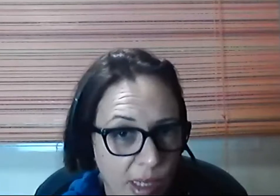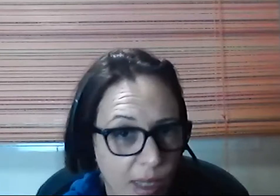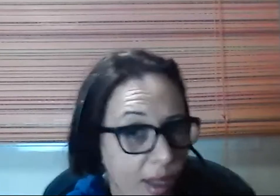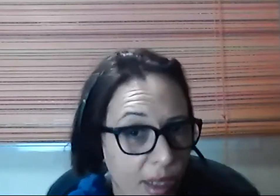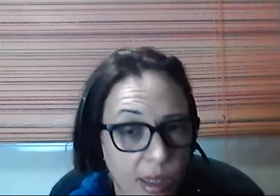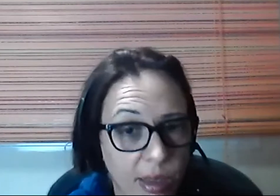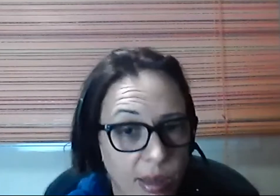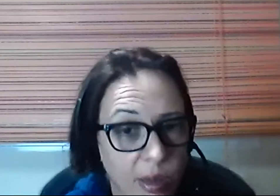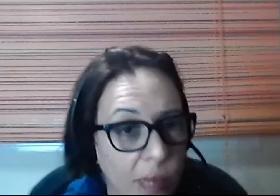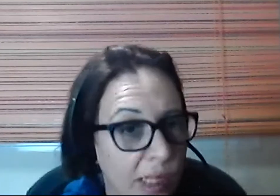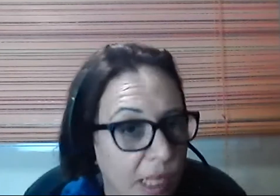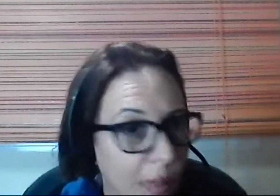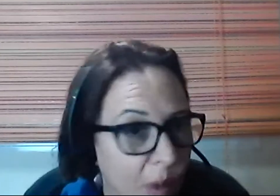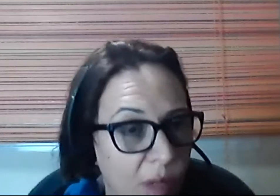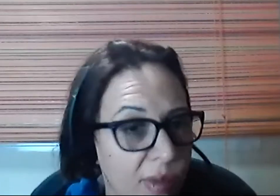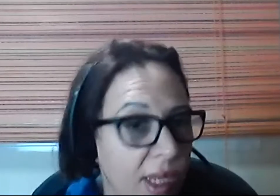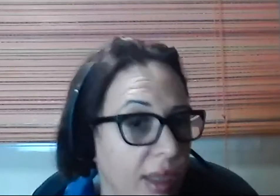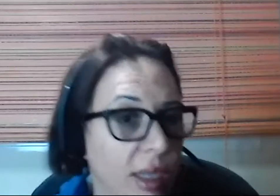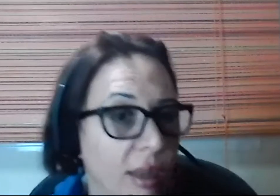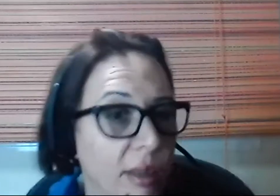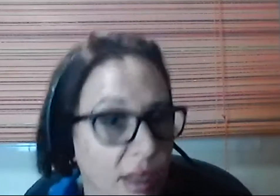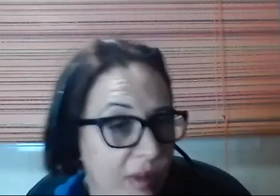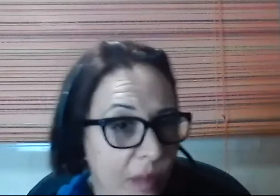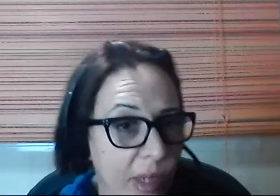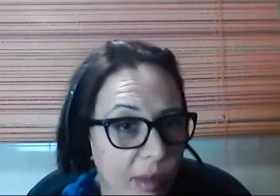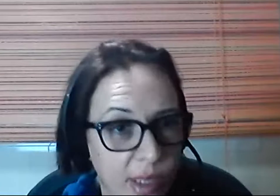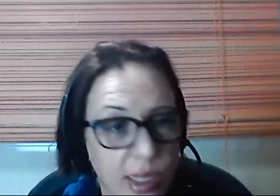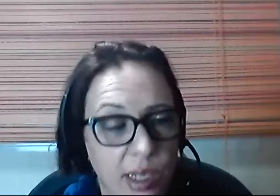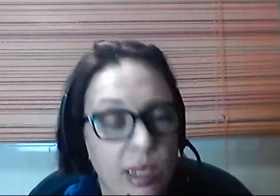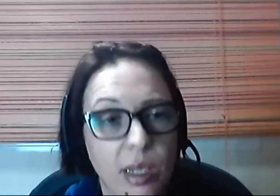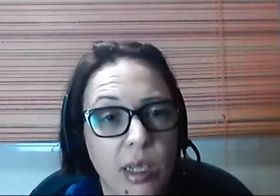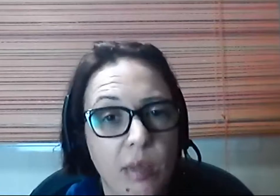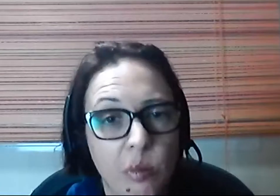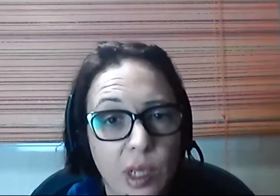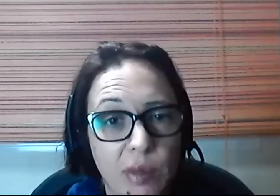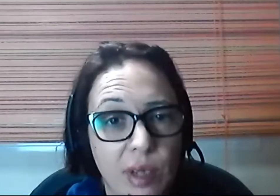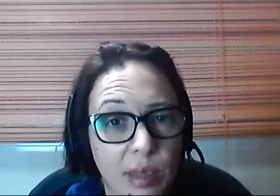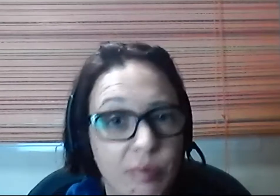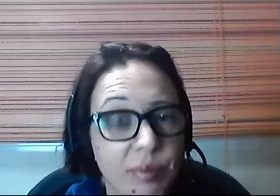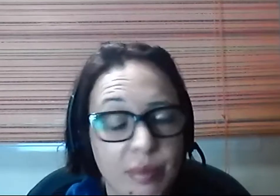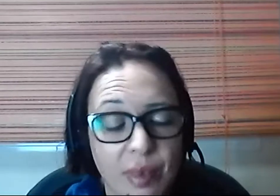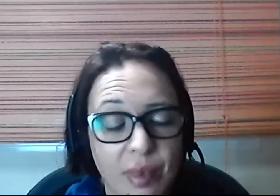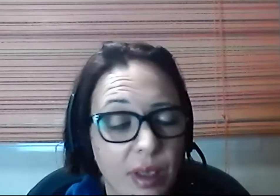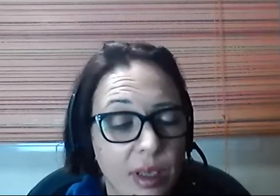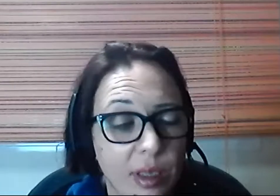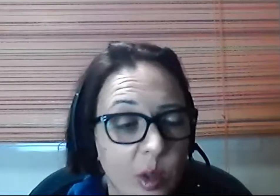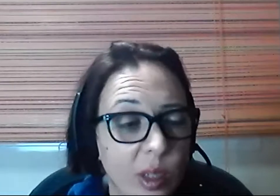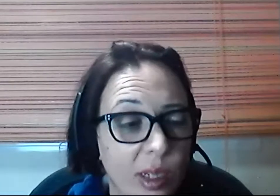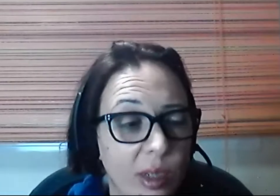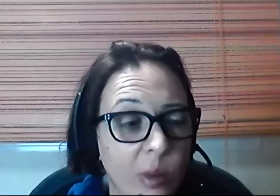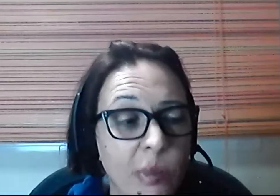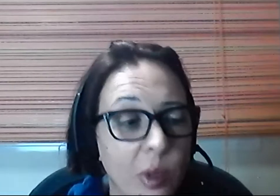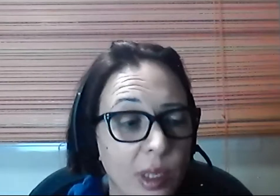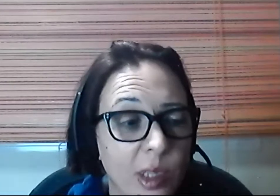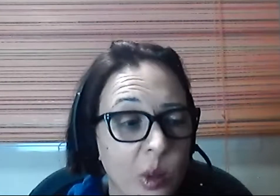inconveniente en compartir la bibliografía del TFM. Porque al final, yo creo que